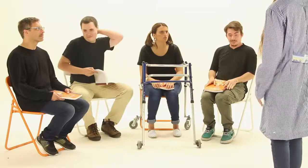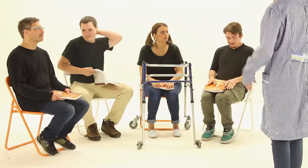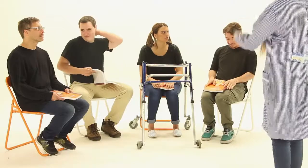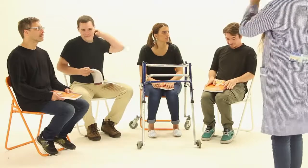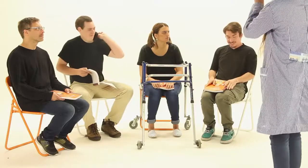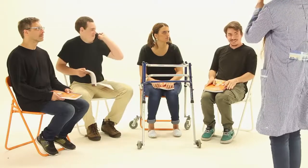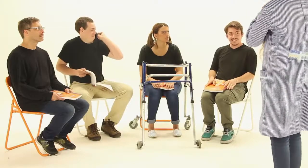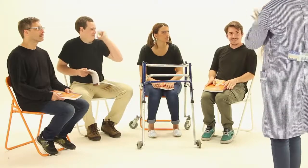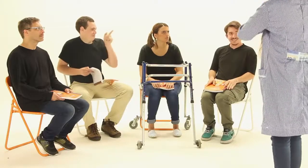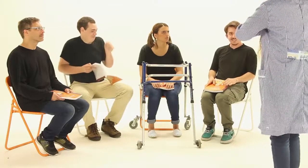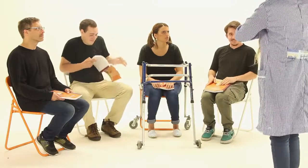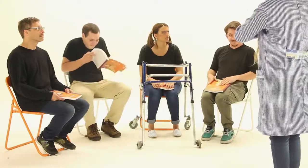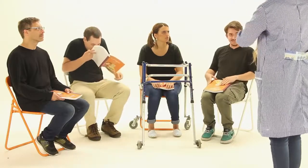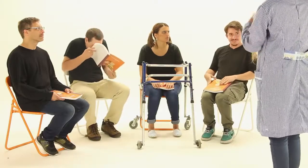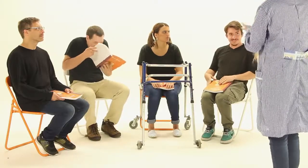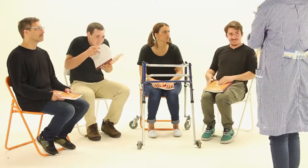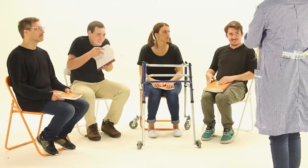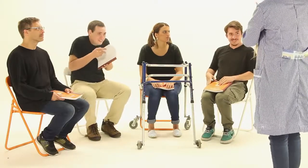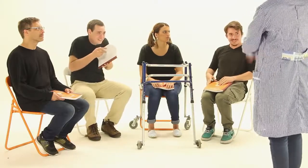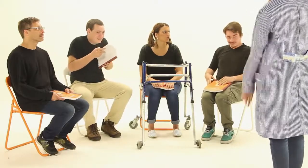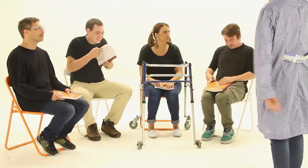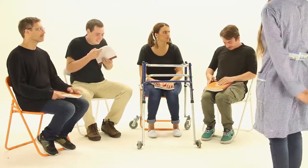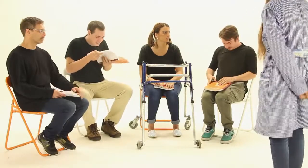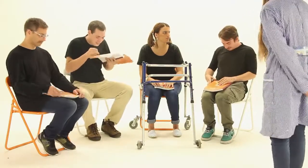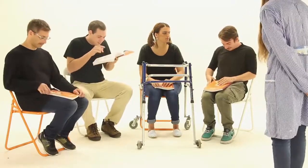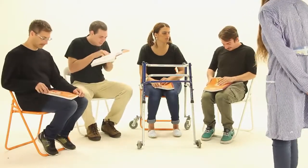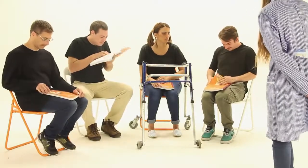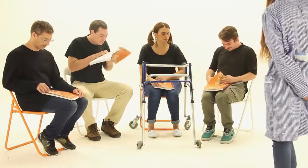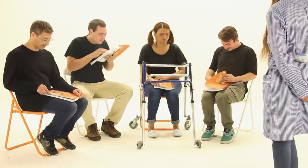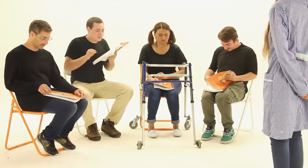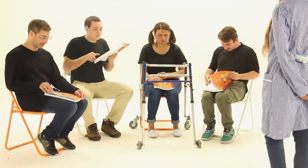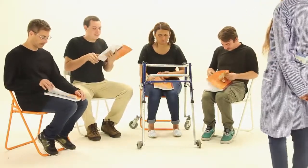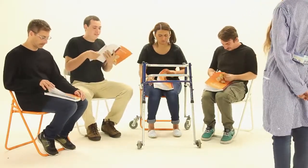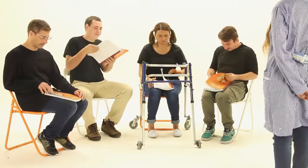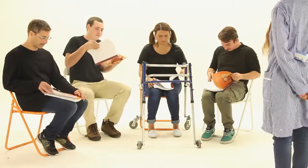mismo, vas a empezar tú, ¿está? Así que busca en el libro Amigos, busca la página 11.